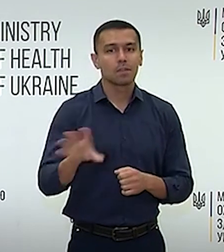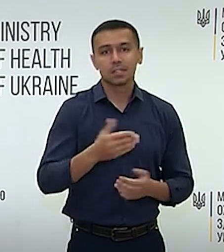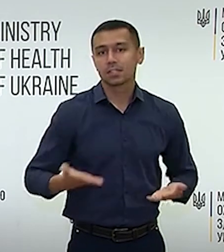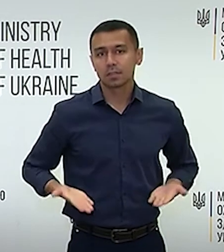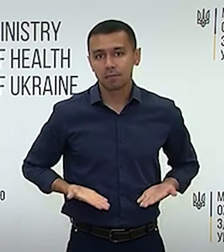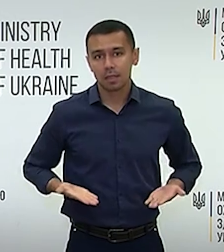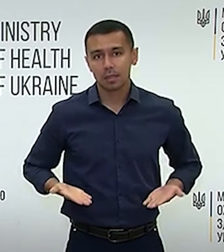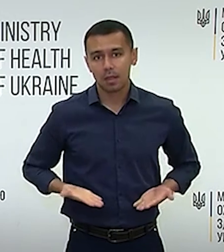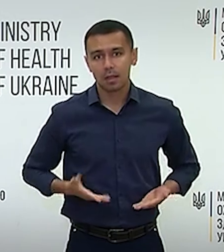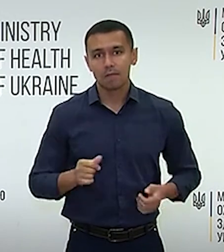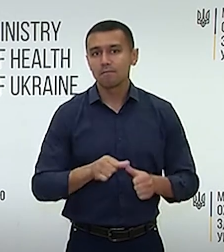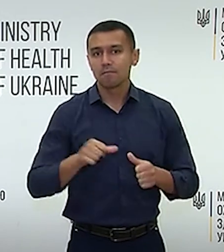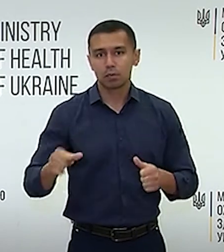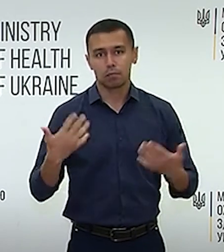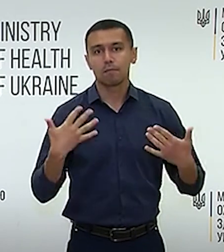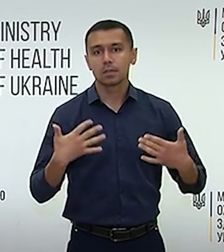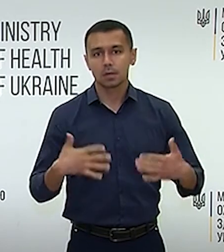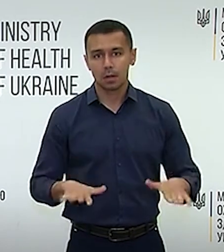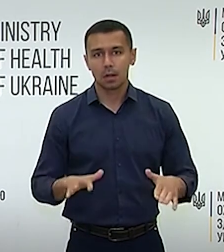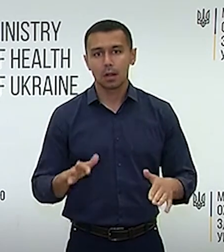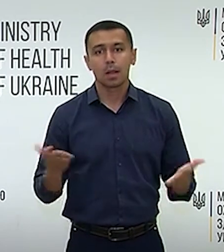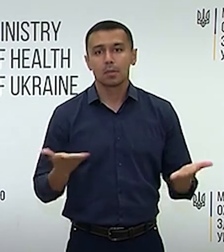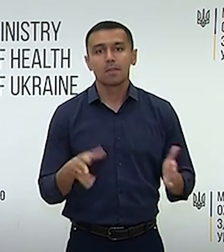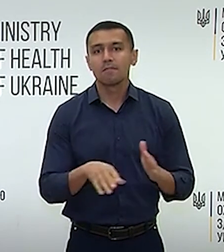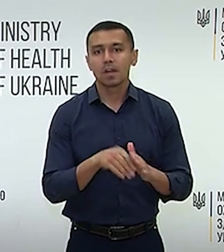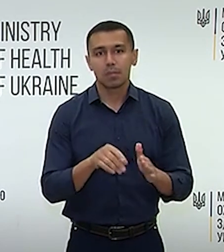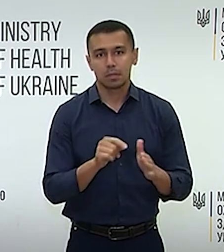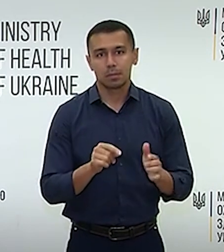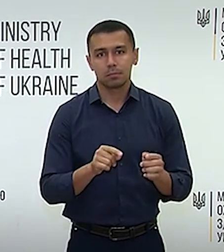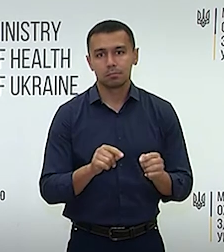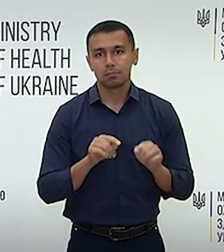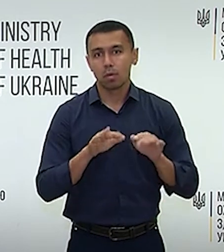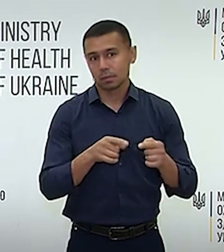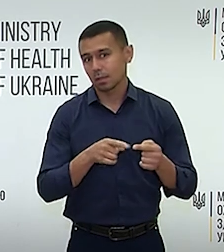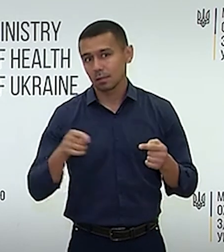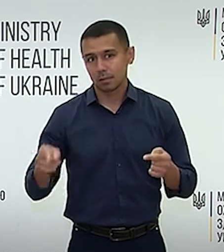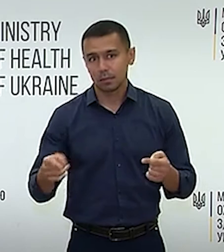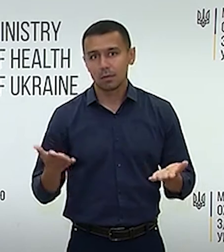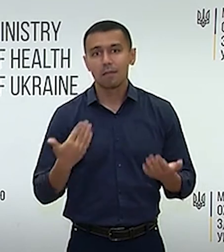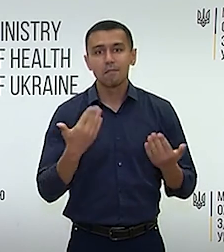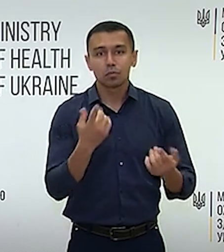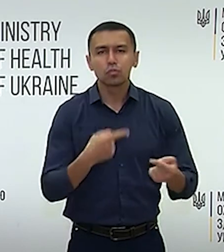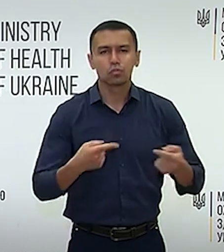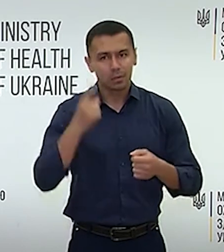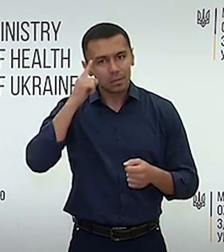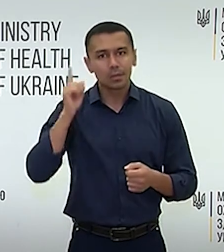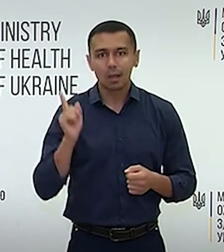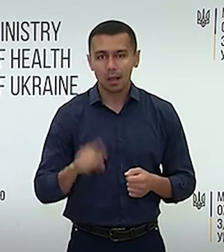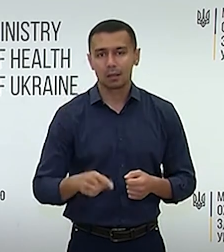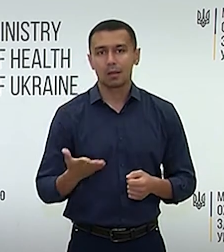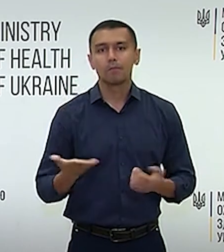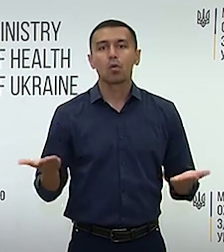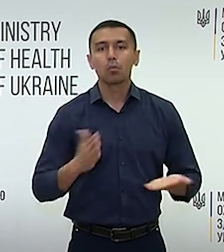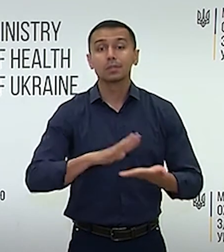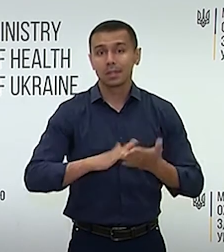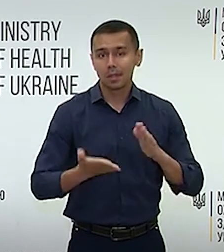живете виключно вже якимось виборчими процесами. Ну, ви ж точно знаєте, в